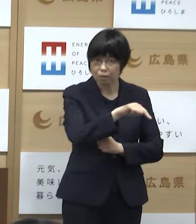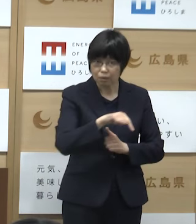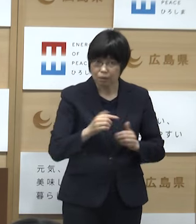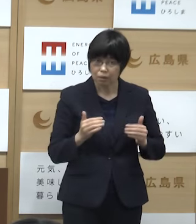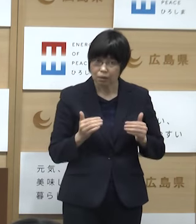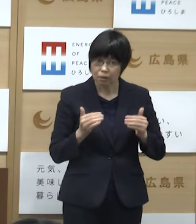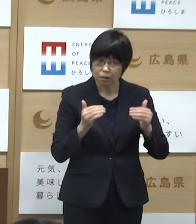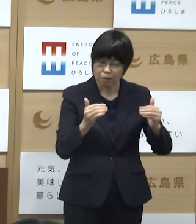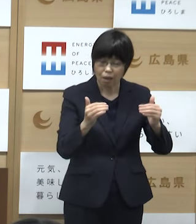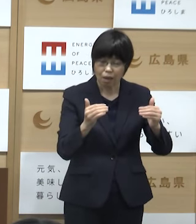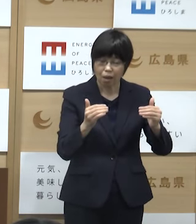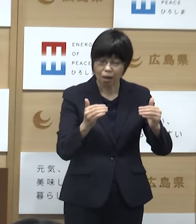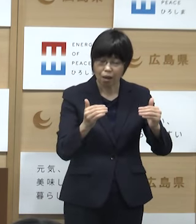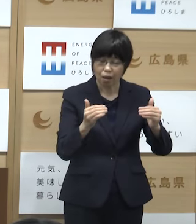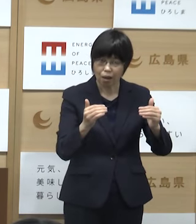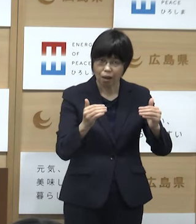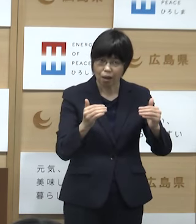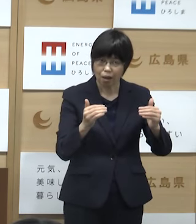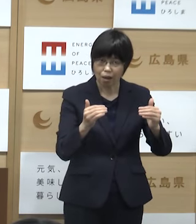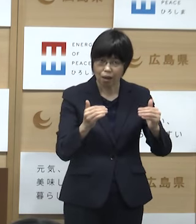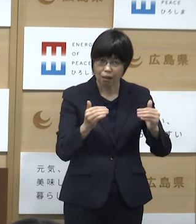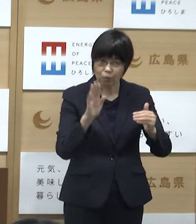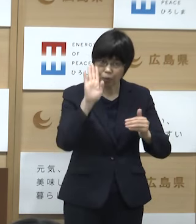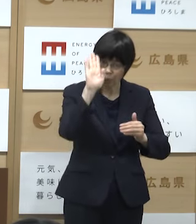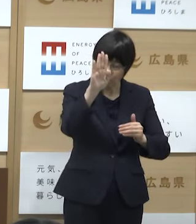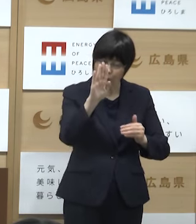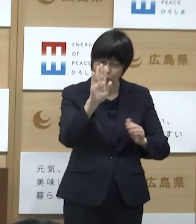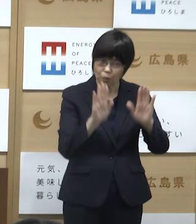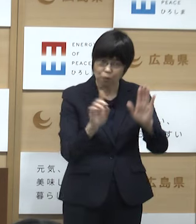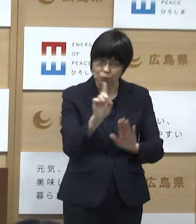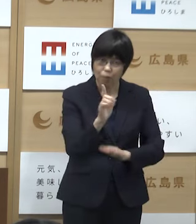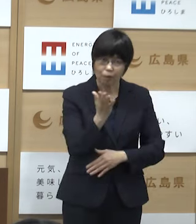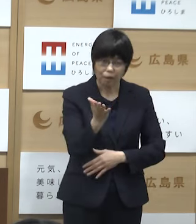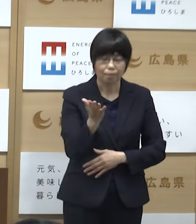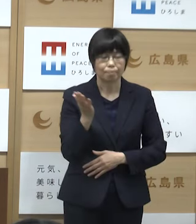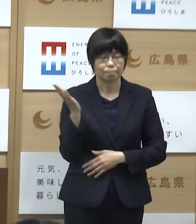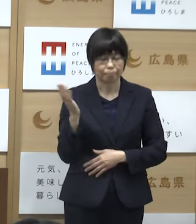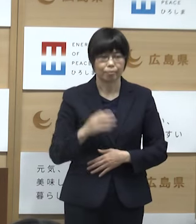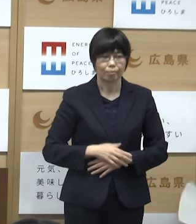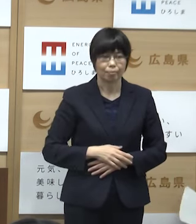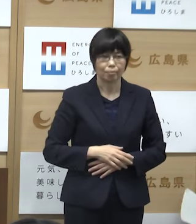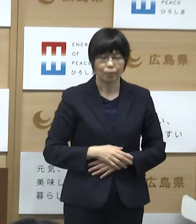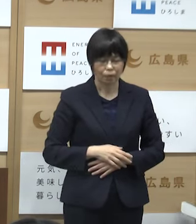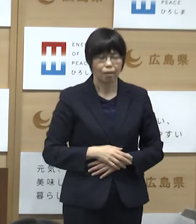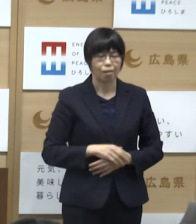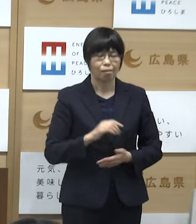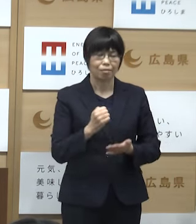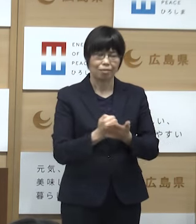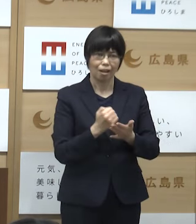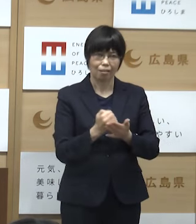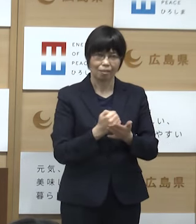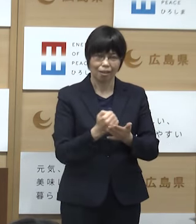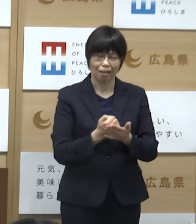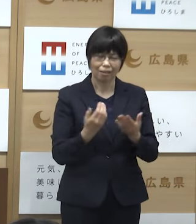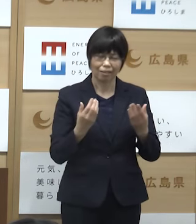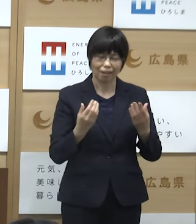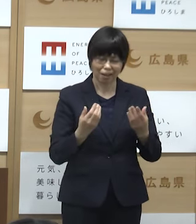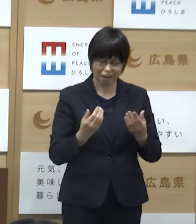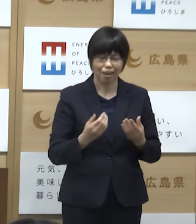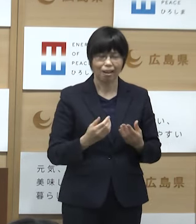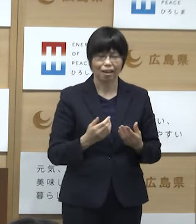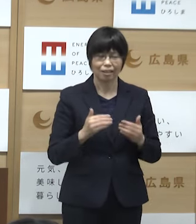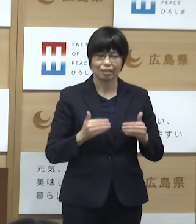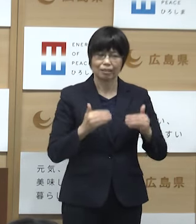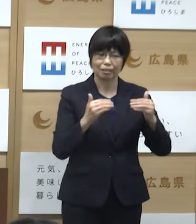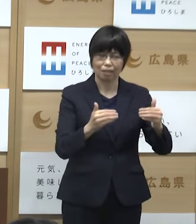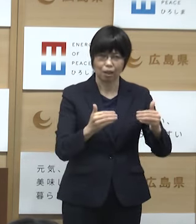きがあれば教えてください。お願いします。 はい、残念ながらですね、進展の動きも、ござい